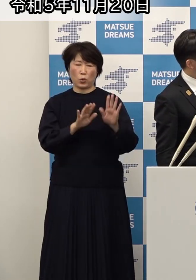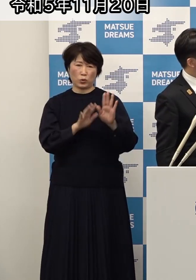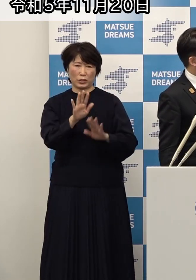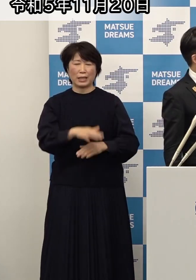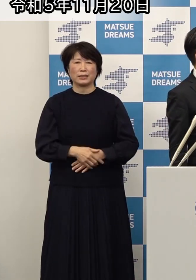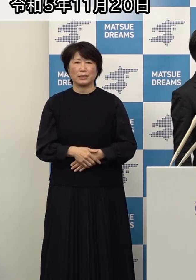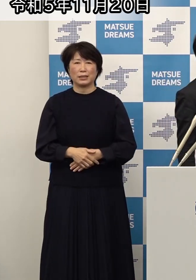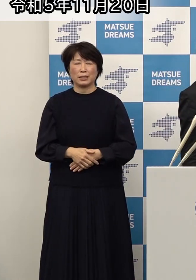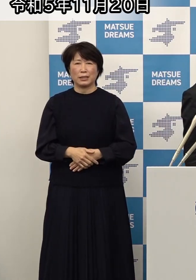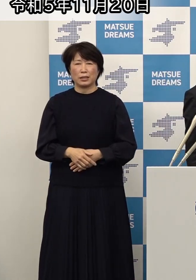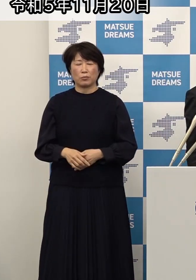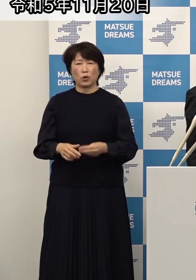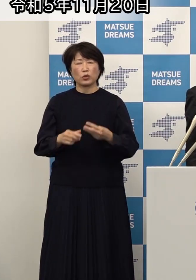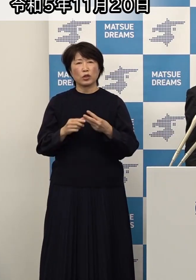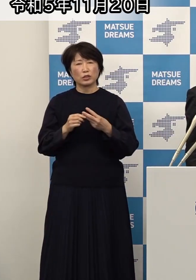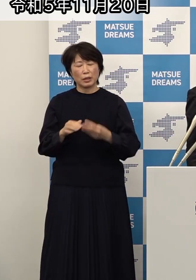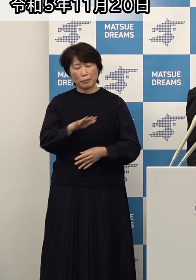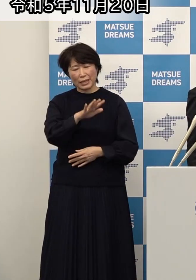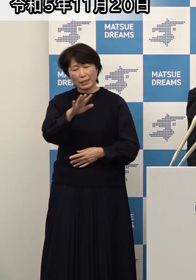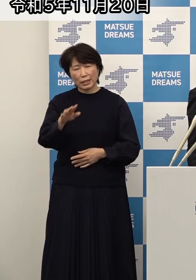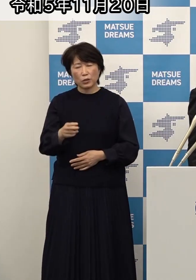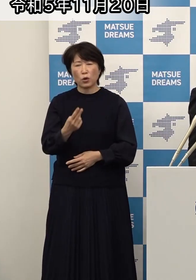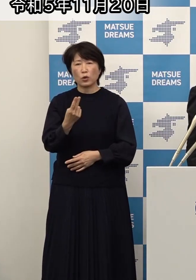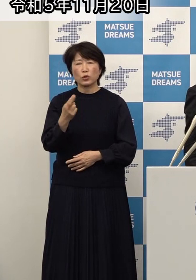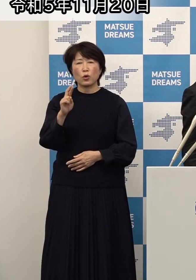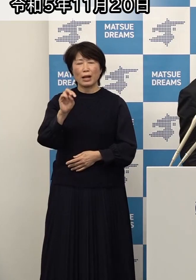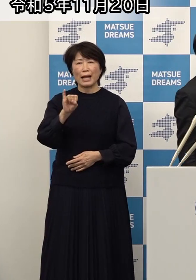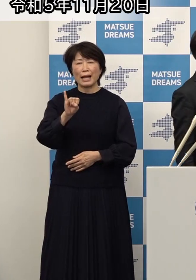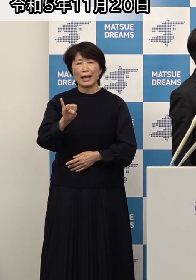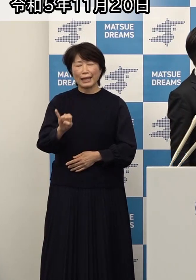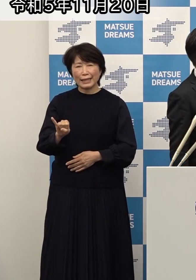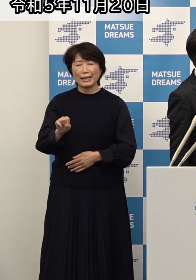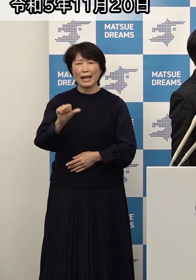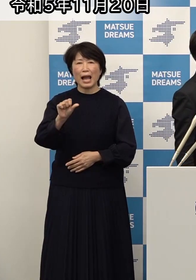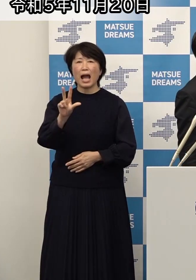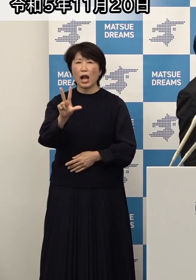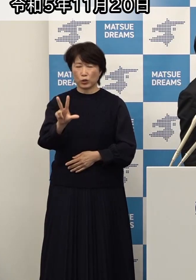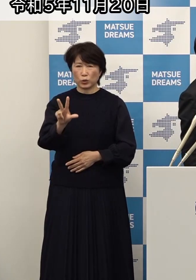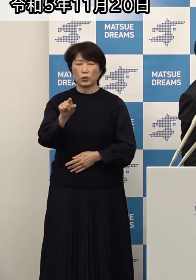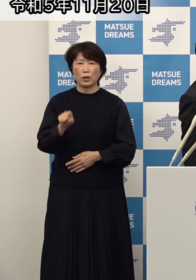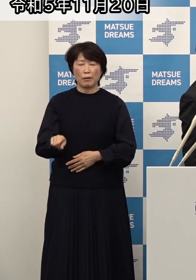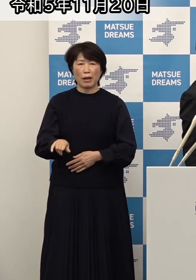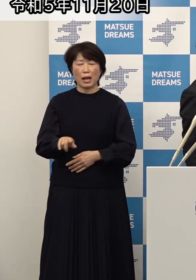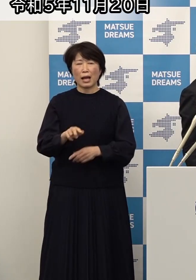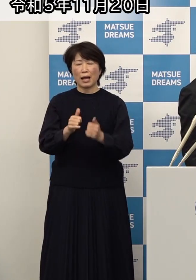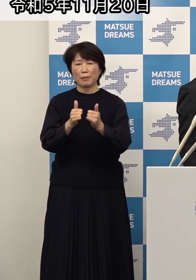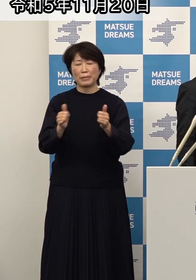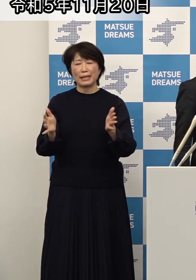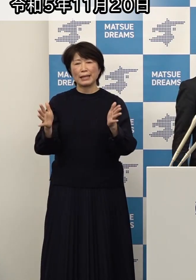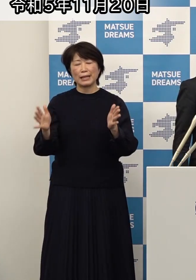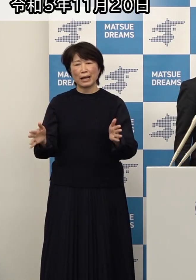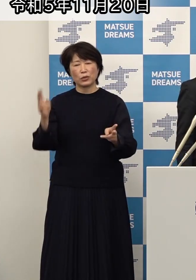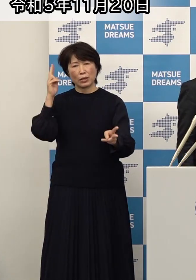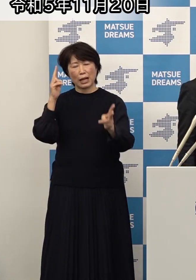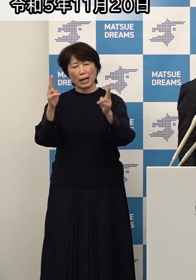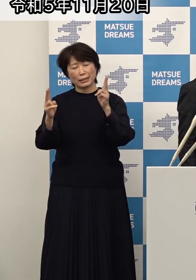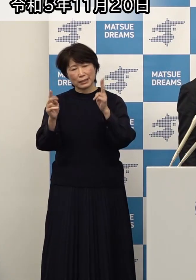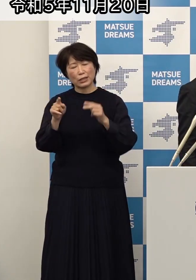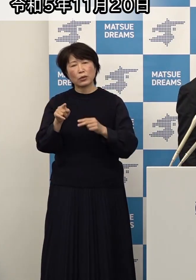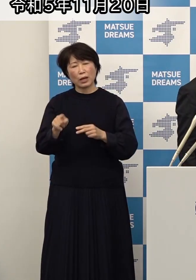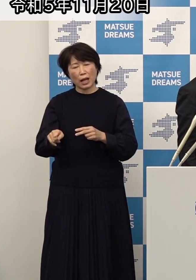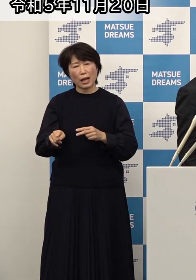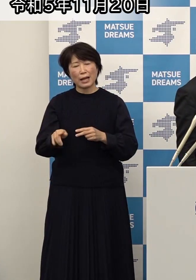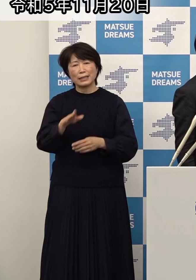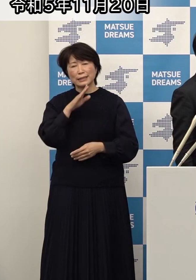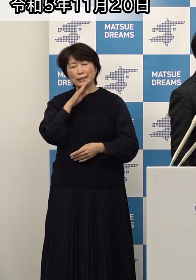潮社みんなのトライアルというのを8月からやっております。この内容としましては、民間事業者など実際にですね、新潮社を活